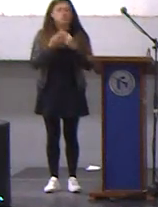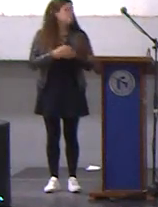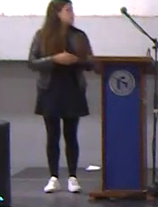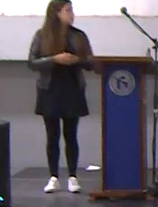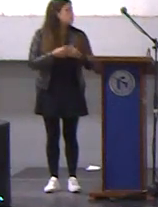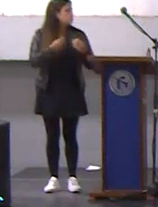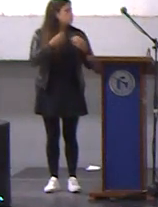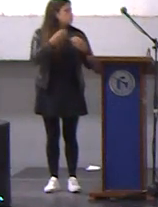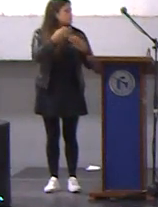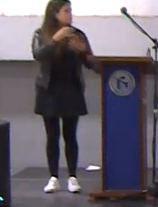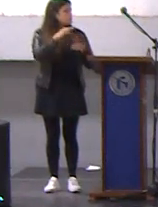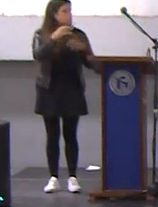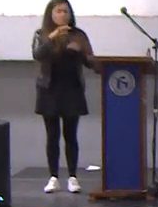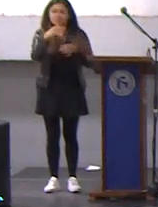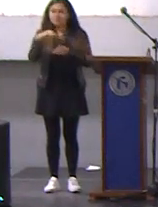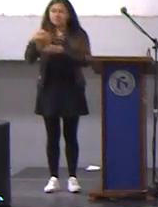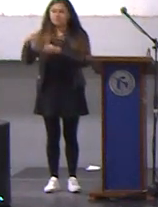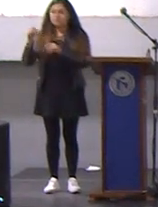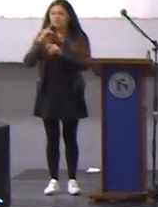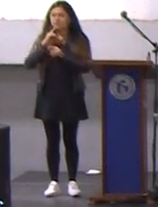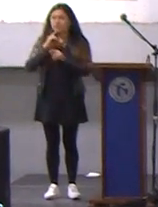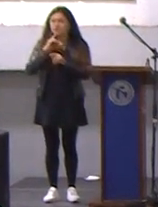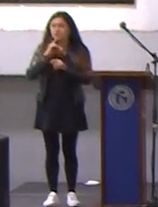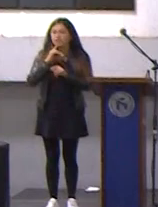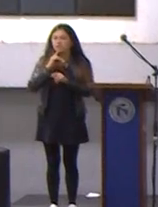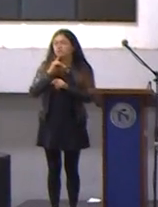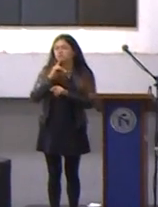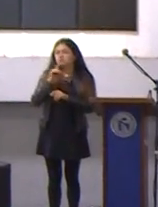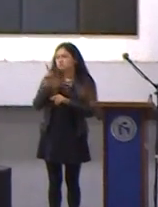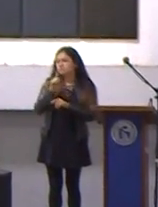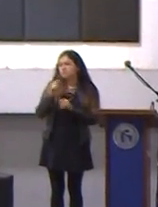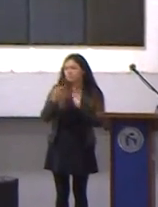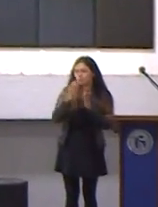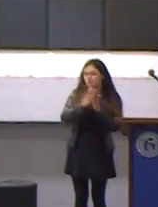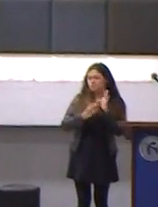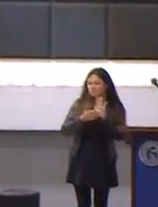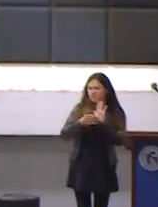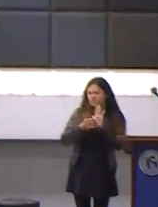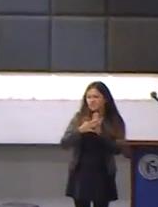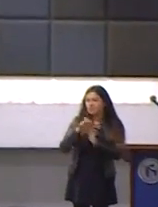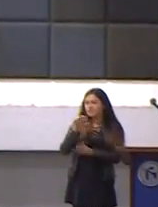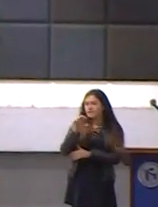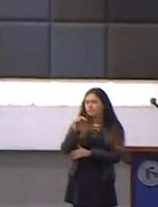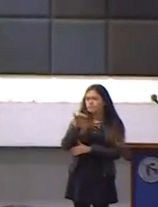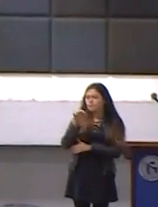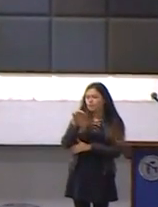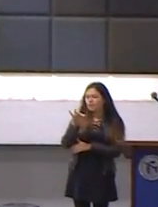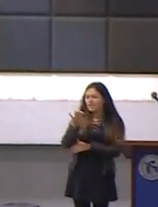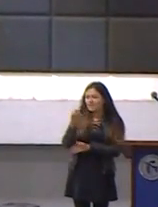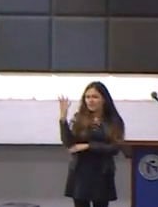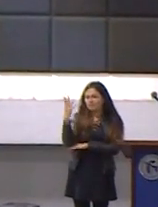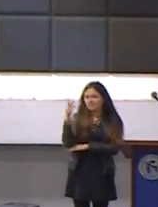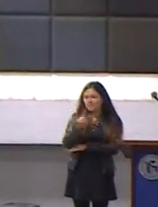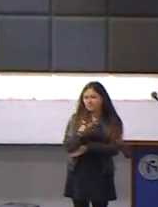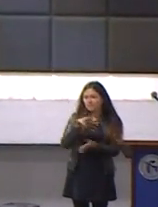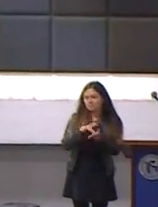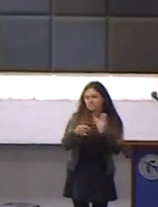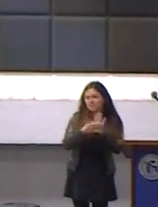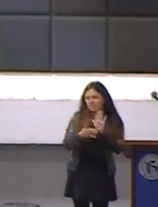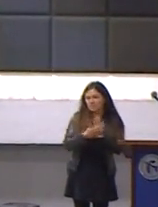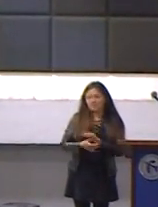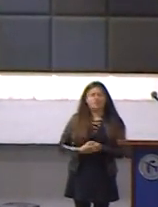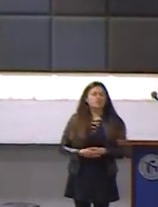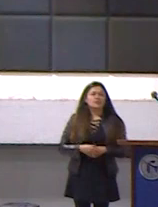contestarlas pero que el compromiso de los organizadores de la cátedra es socializar las con ellos ver las